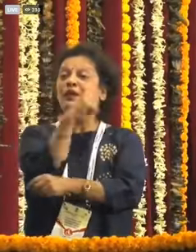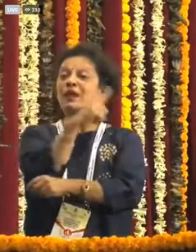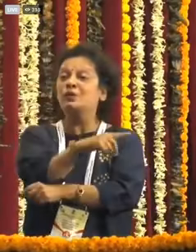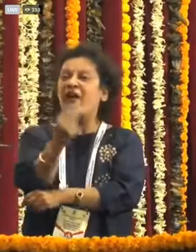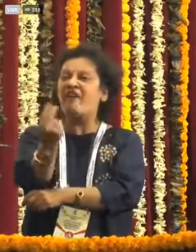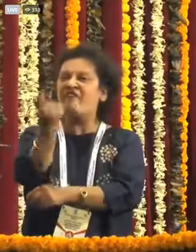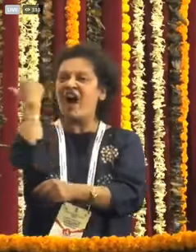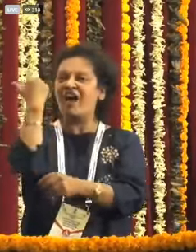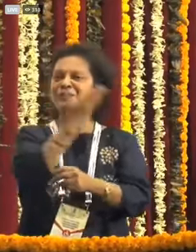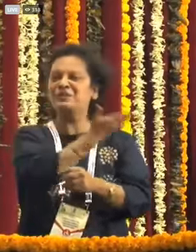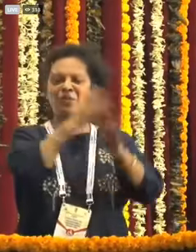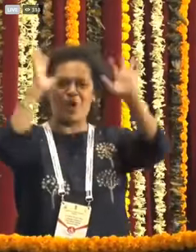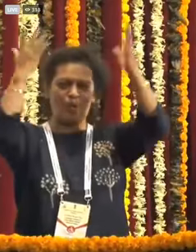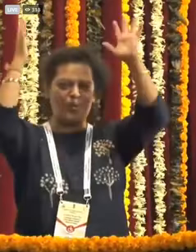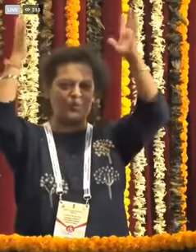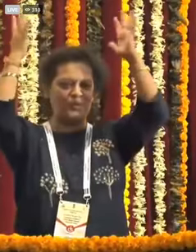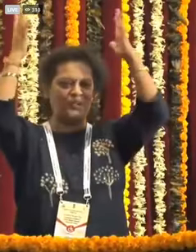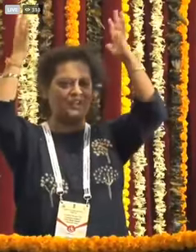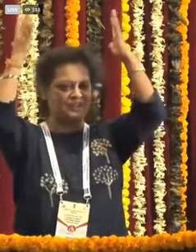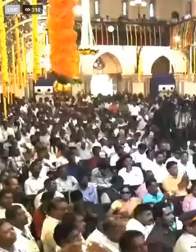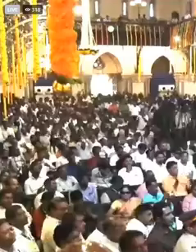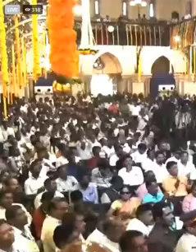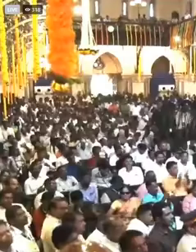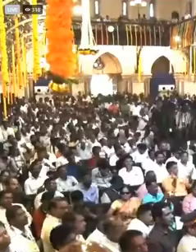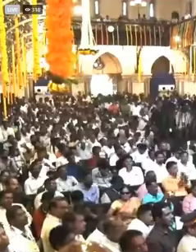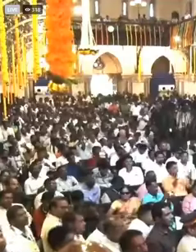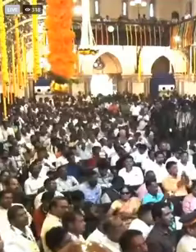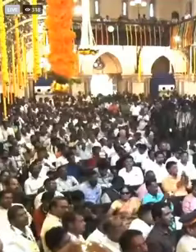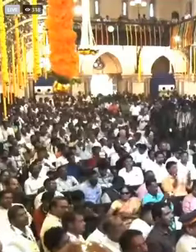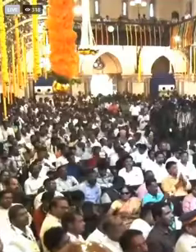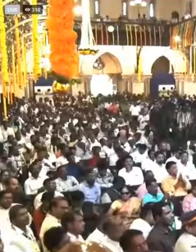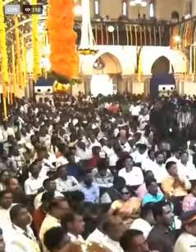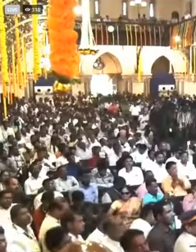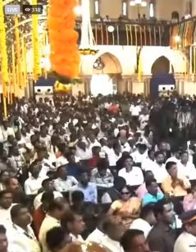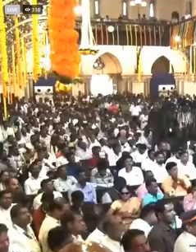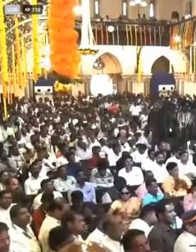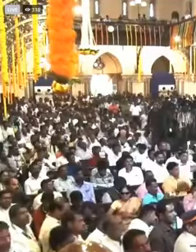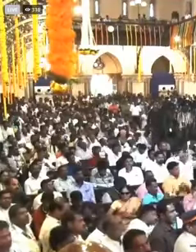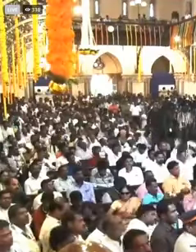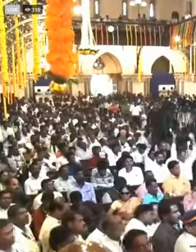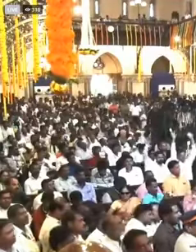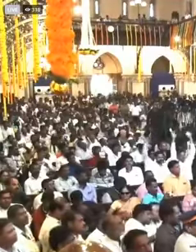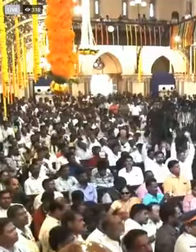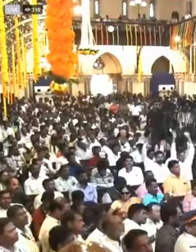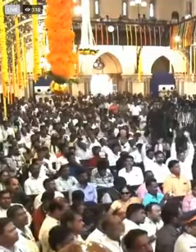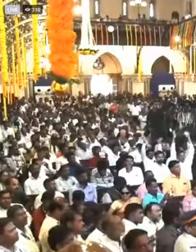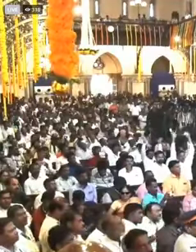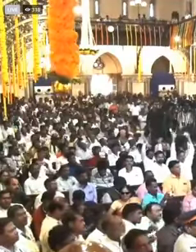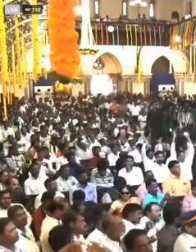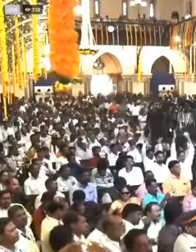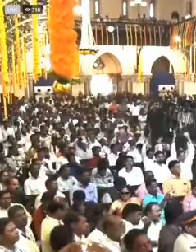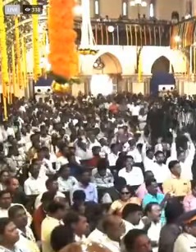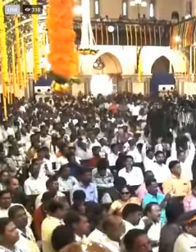24 दिवसामध्ये हे दिव्यांग मंत्रालयाच्या फायली फिरल्या।